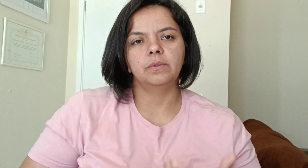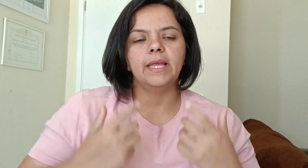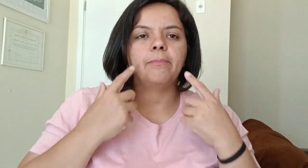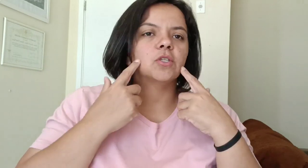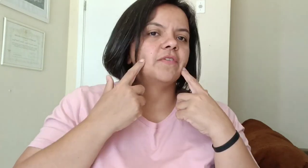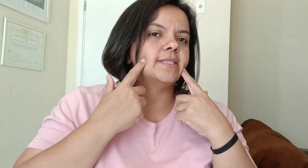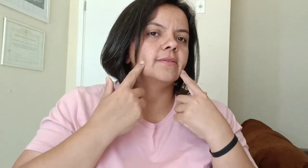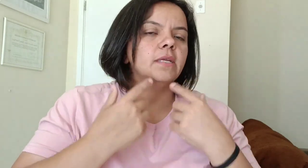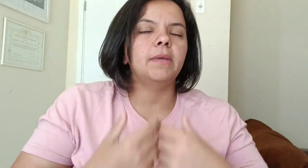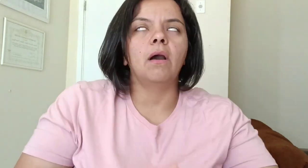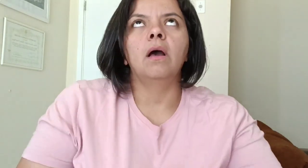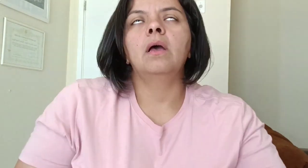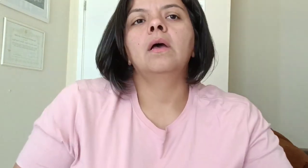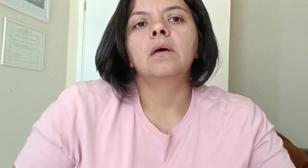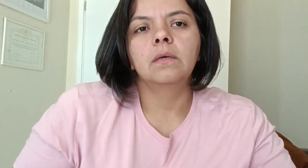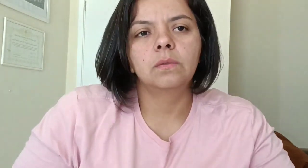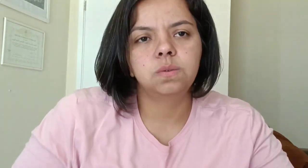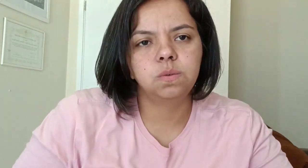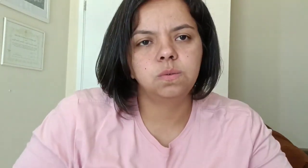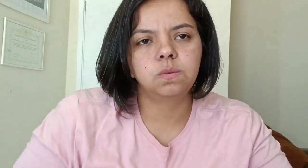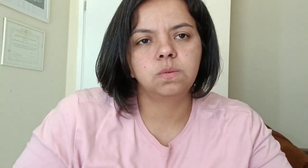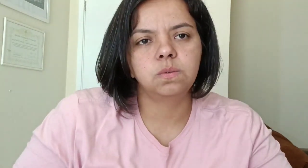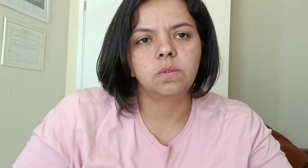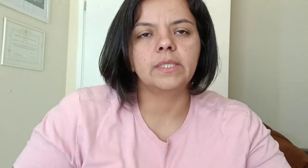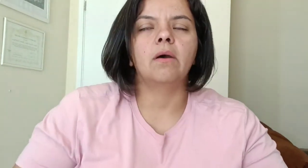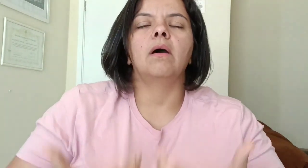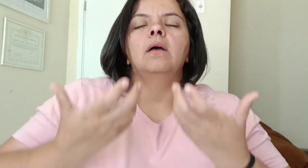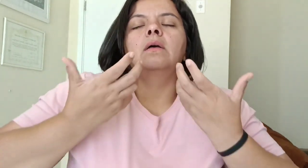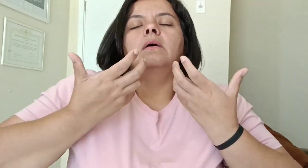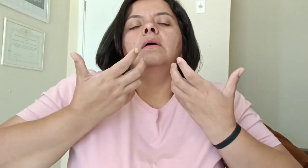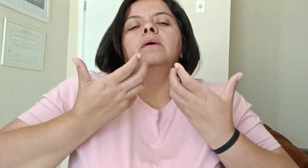Né? Posso fazer isso também, ó. Então,